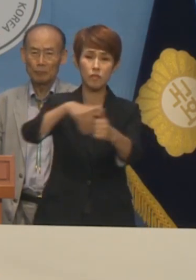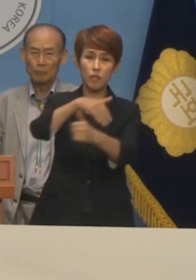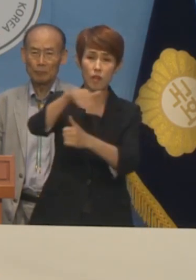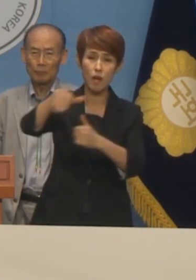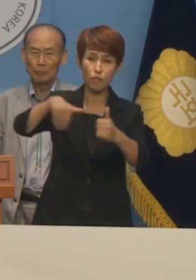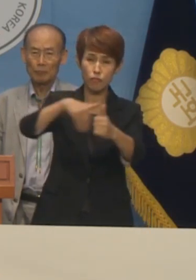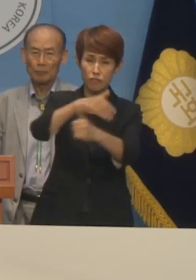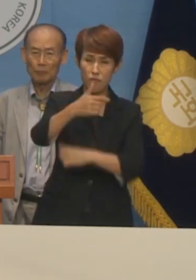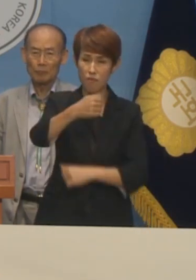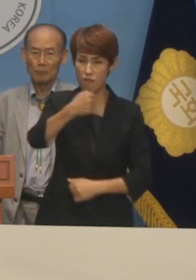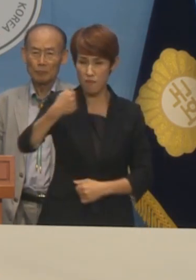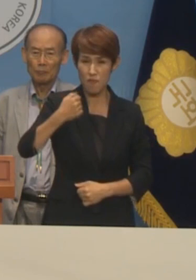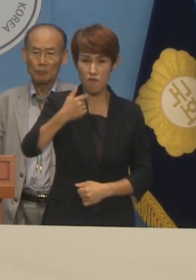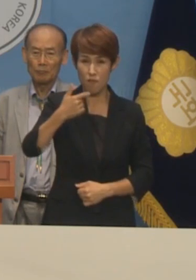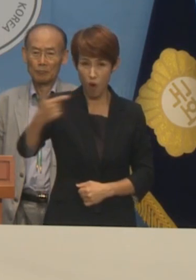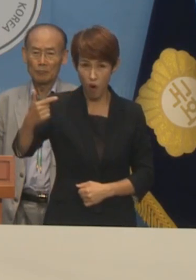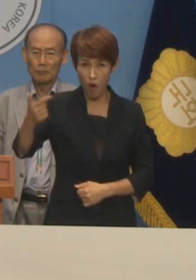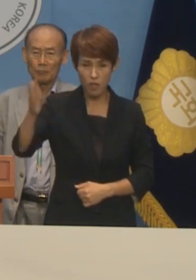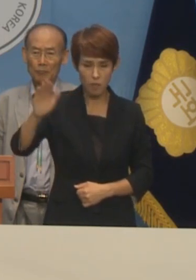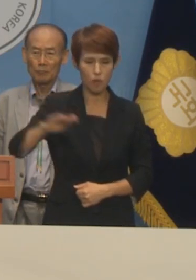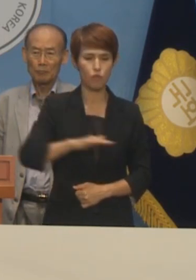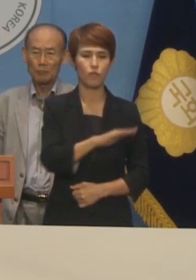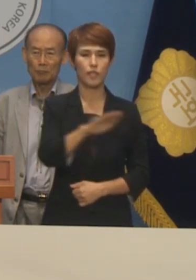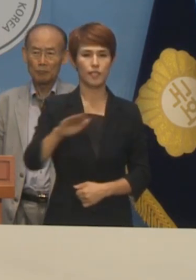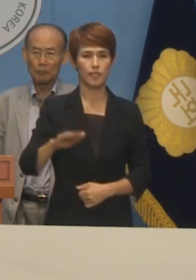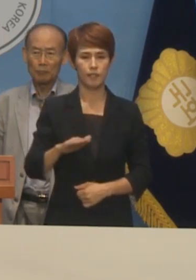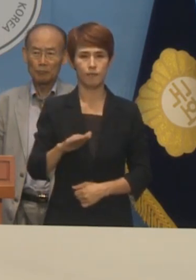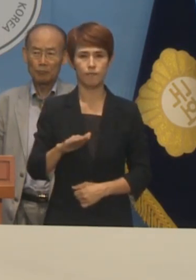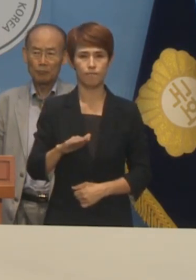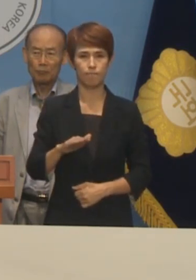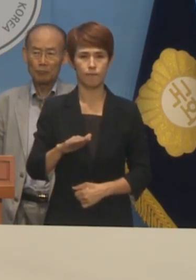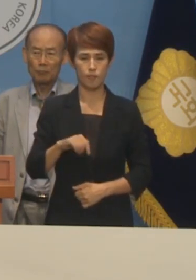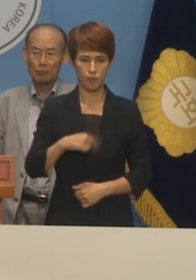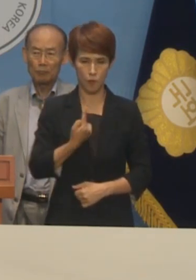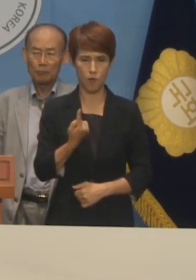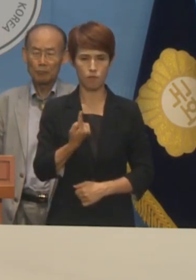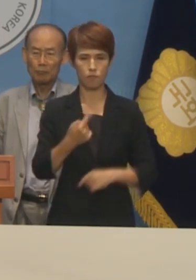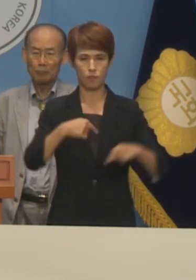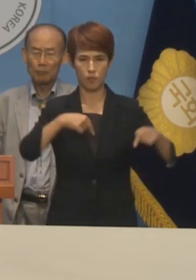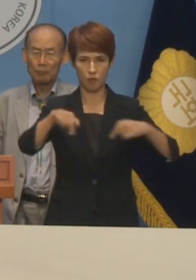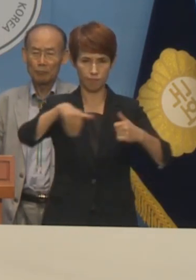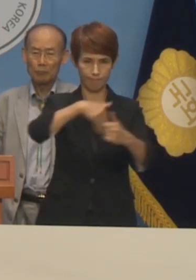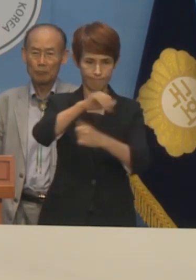크다고 하더라도 우리는 주체적으로 정세를 개척해 나가야 한다.